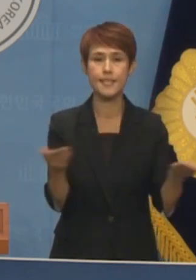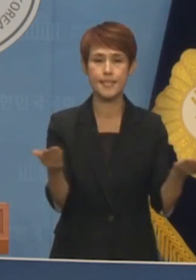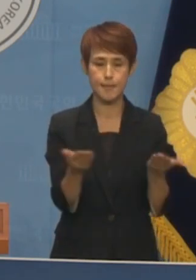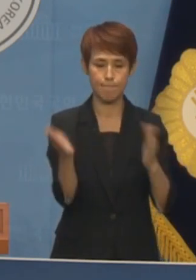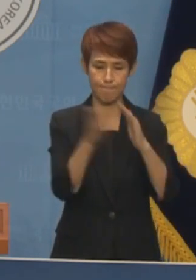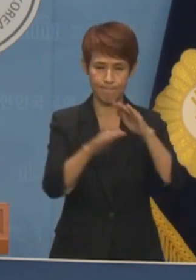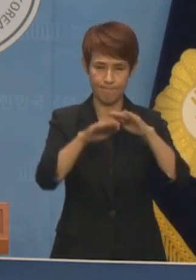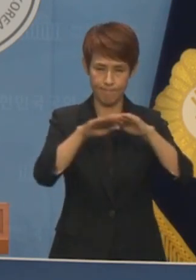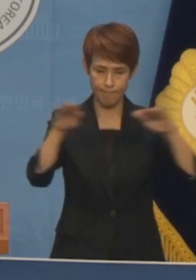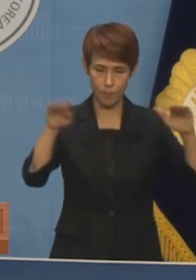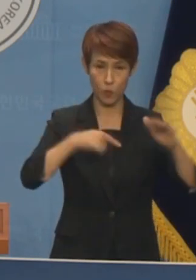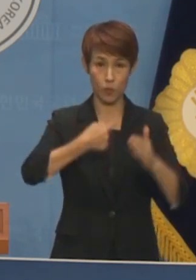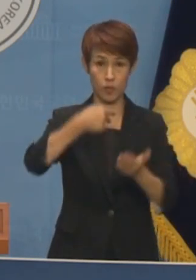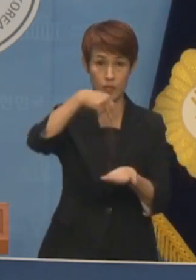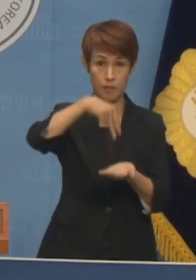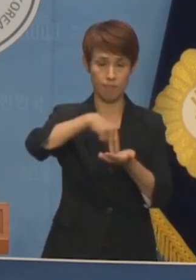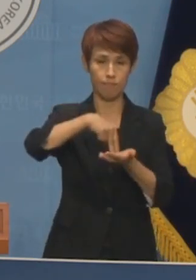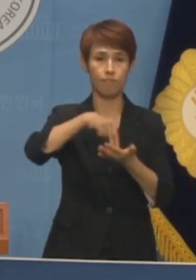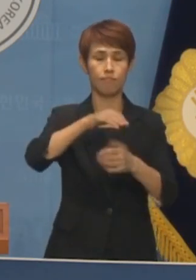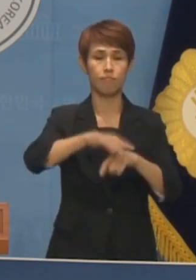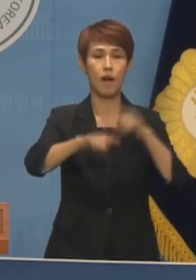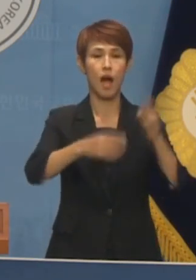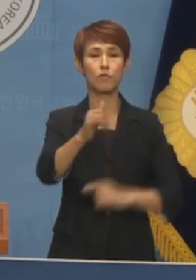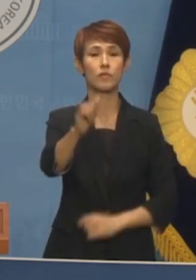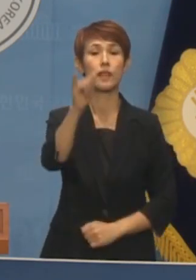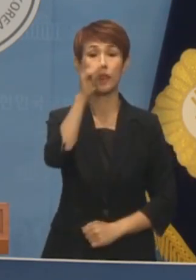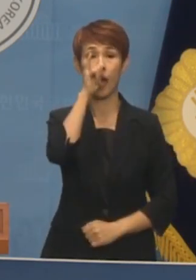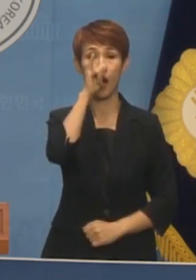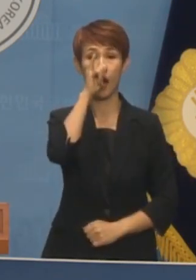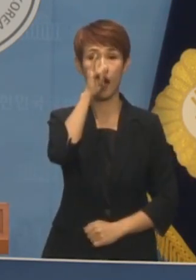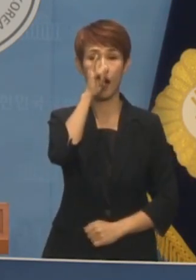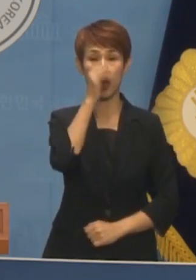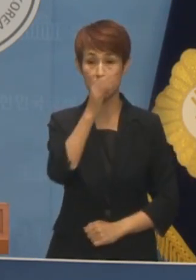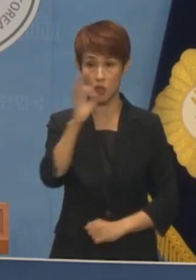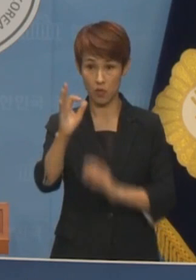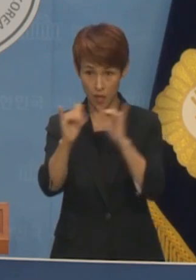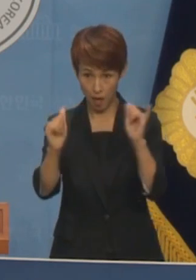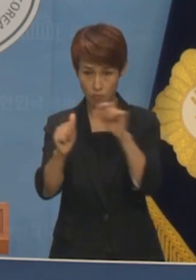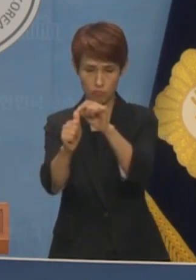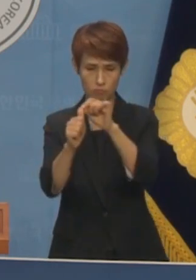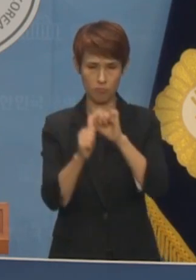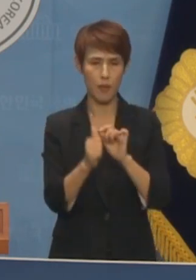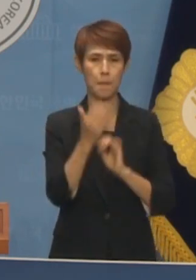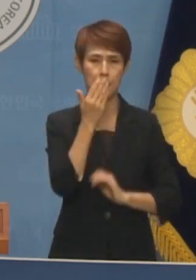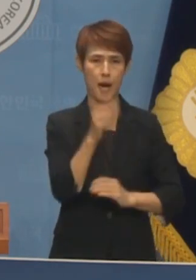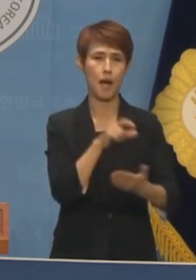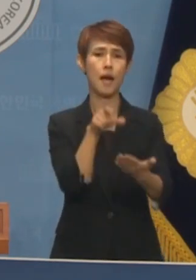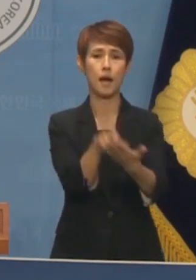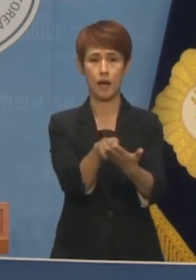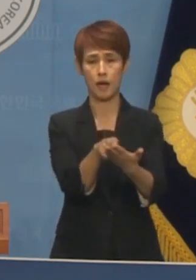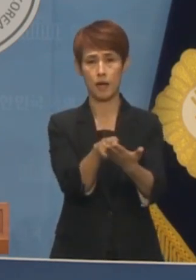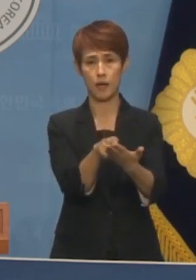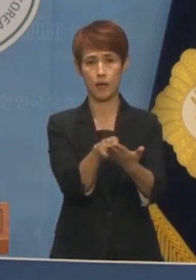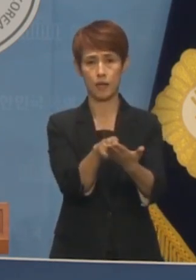공정하고 독립적으로 수행할 수 있다고 인정되는 사람이어야 한다고 명시하고 있습니다.